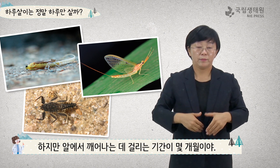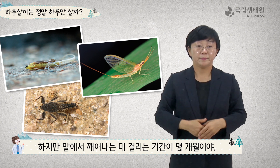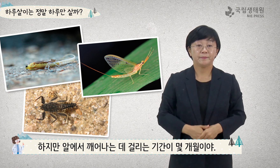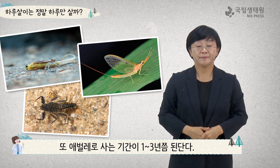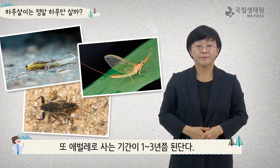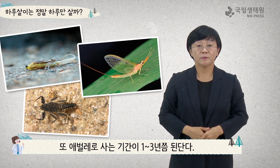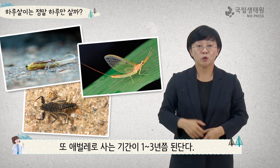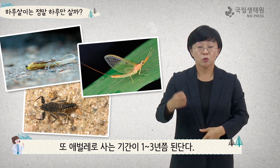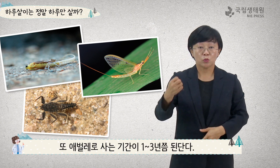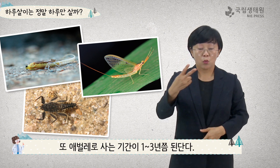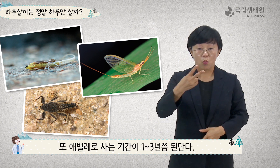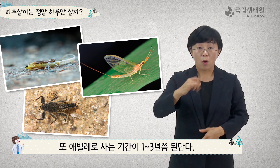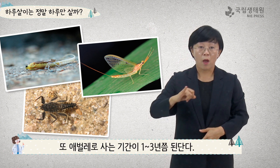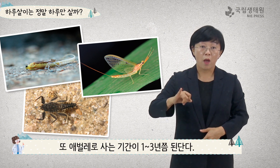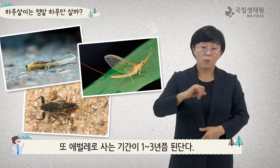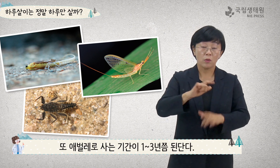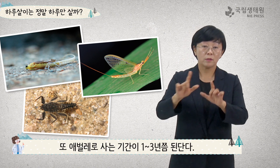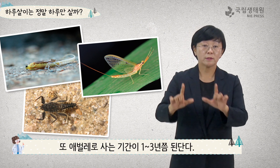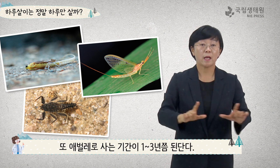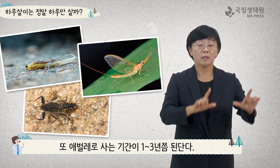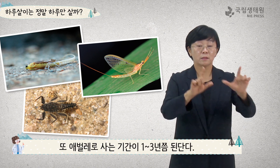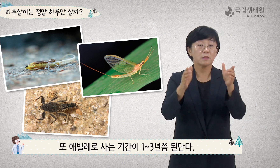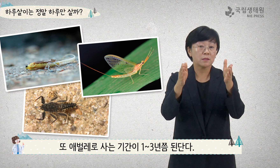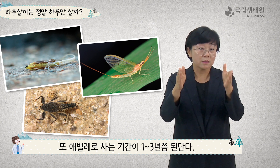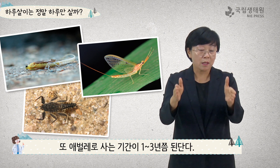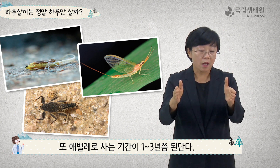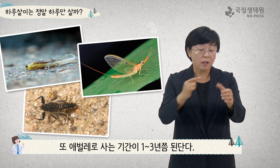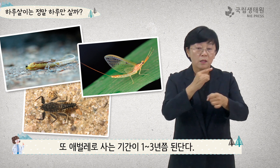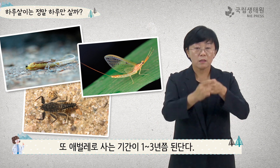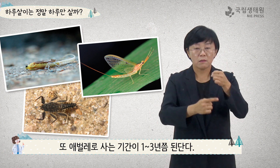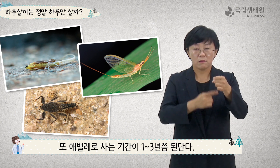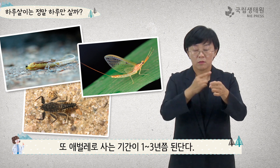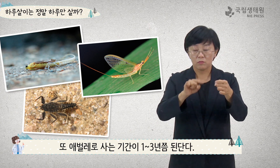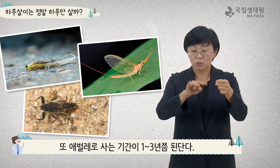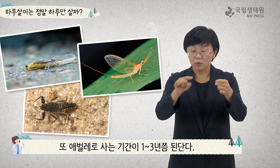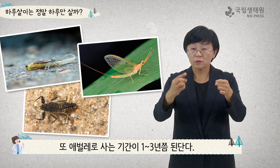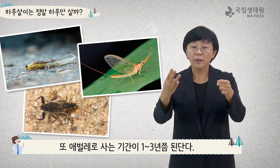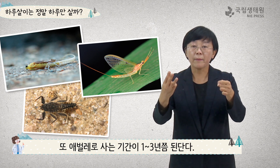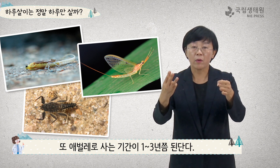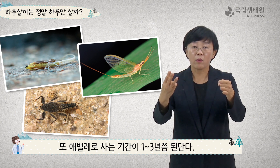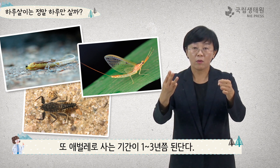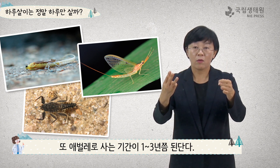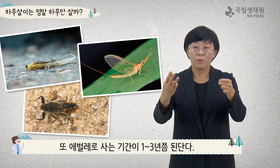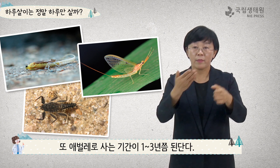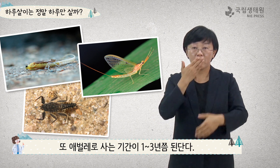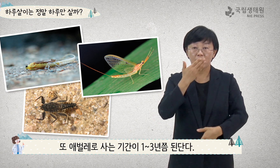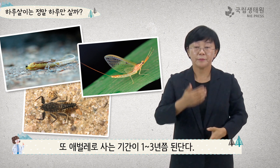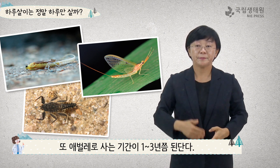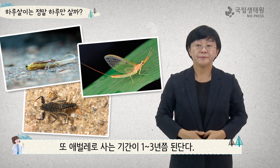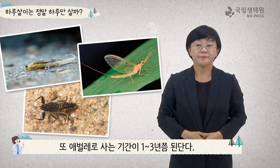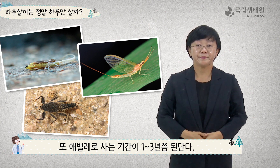애벌레와 어른벌레의 중간 단계인 아성충 단계를 거쳐 비로소 어른벌레가 되지.